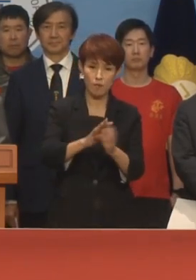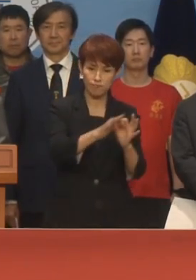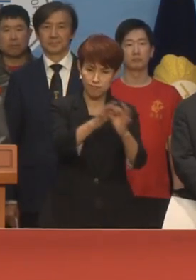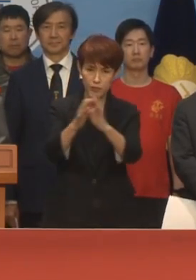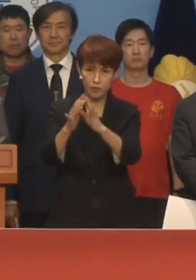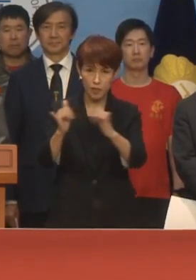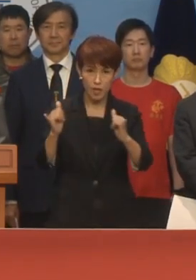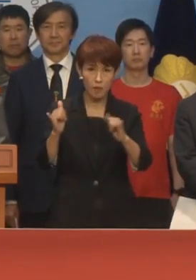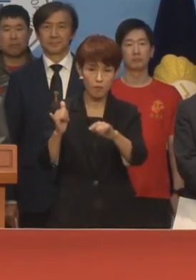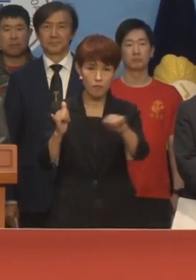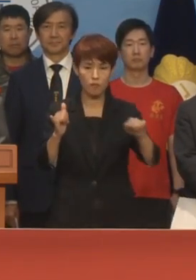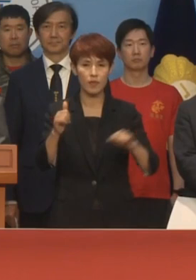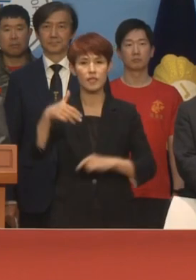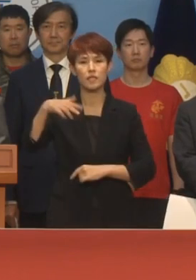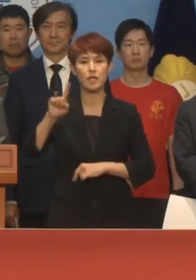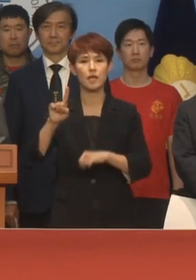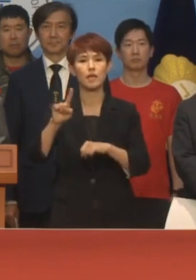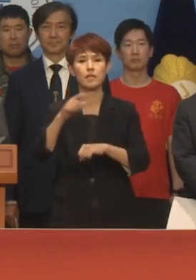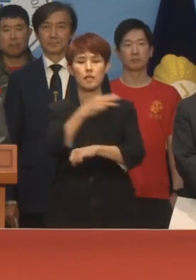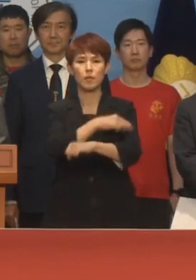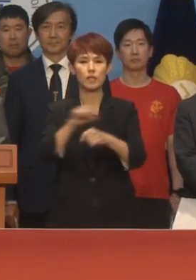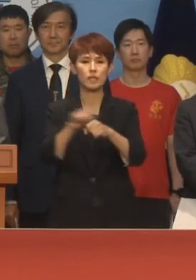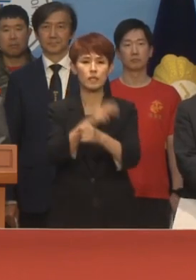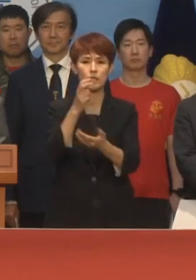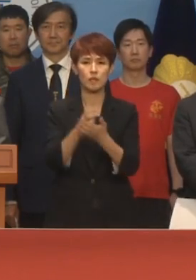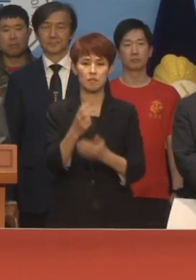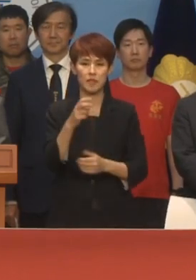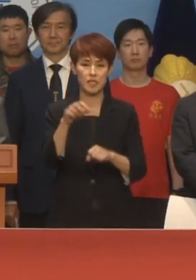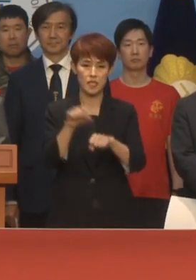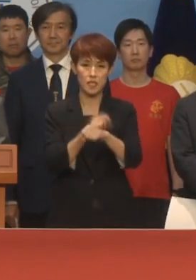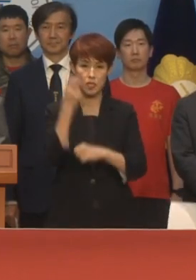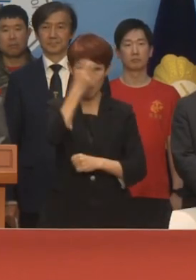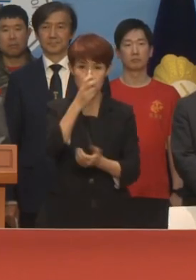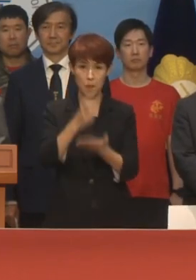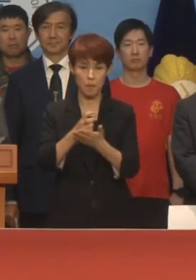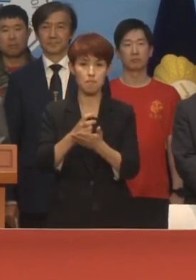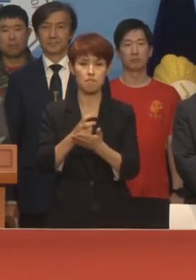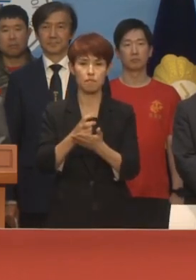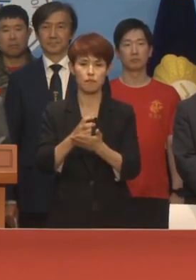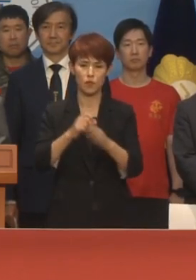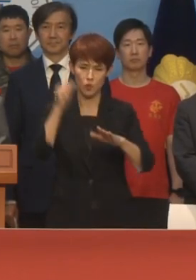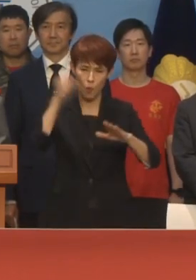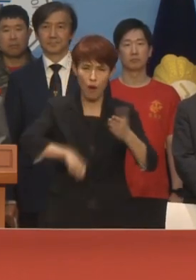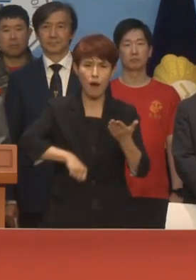전우들로부터 최상병 특검법 통과의 사명을 받았습니다.